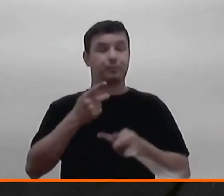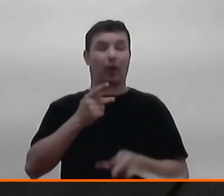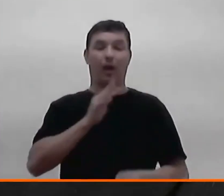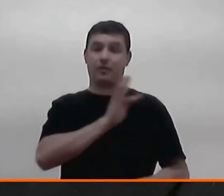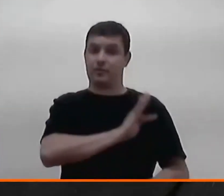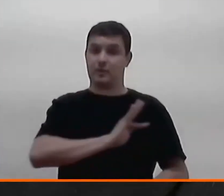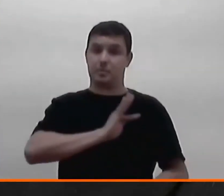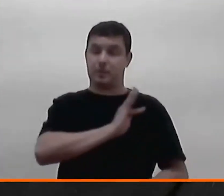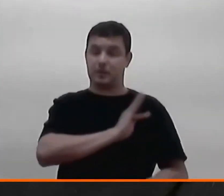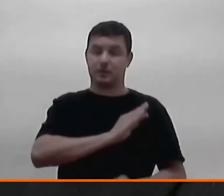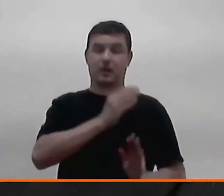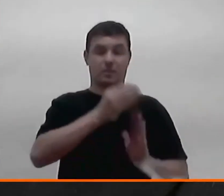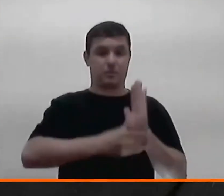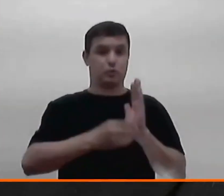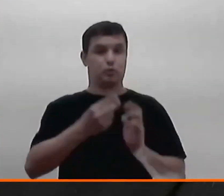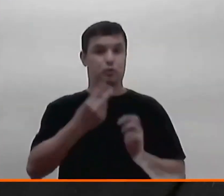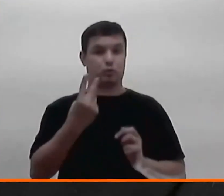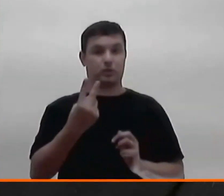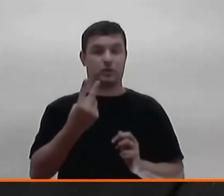né?